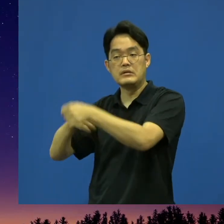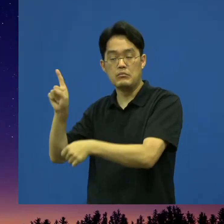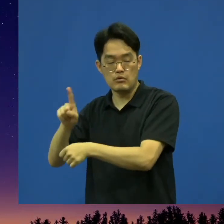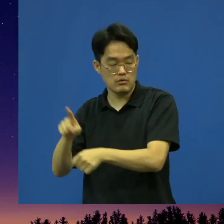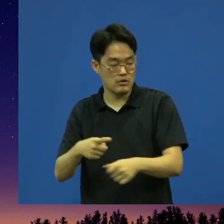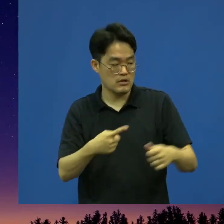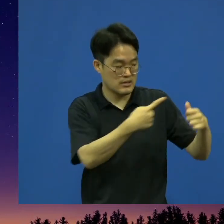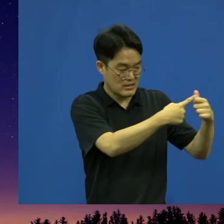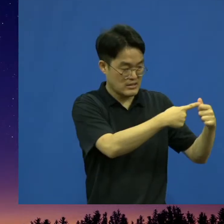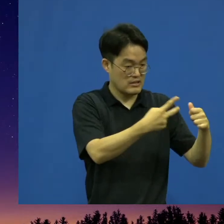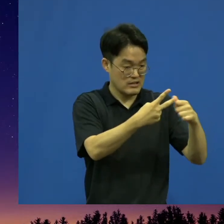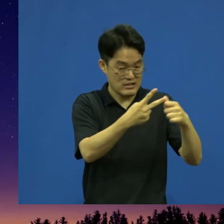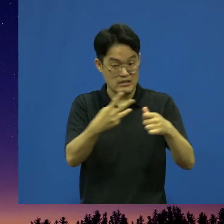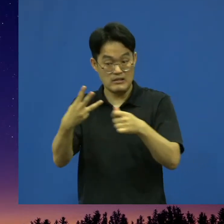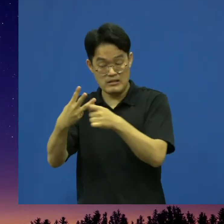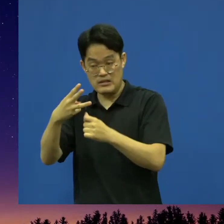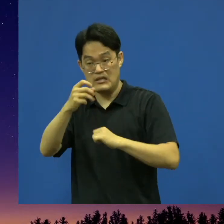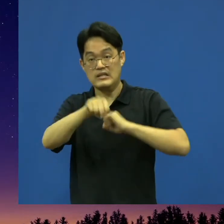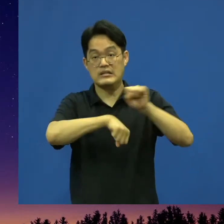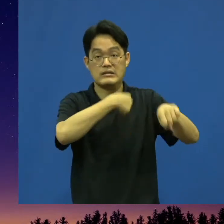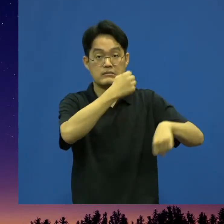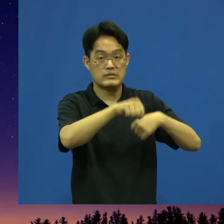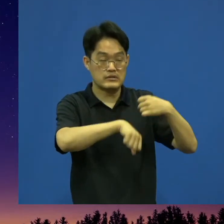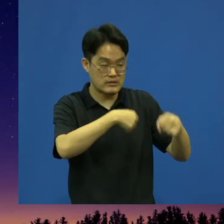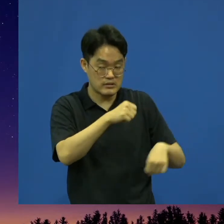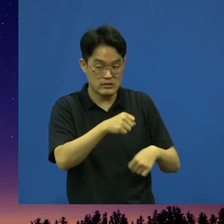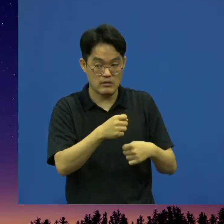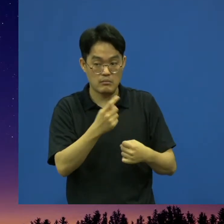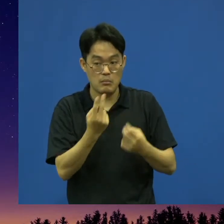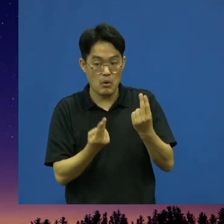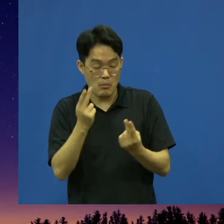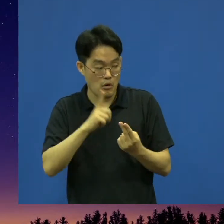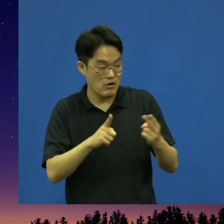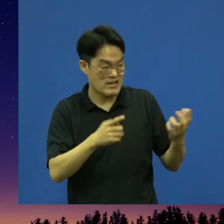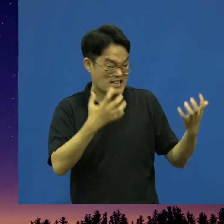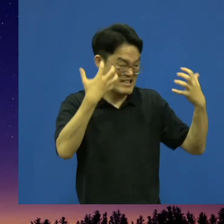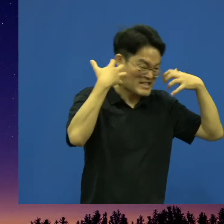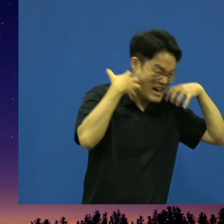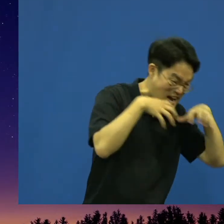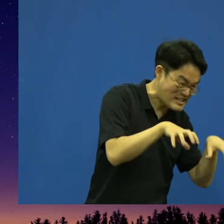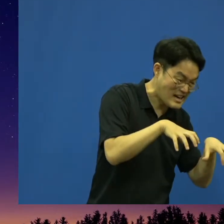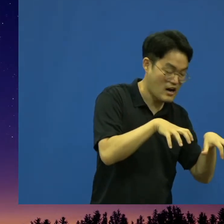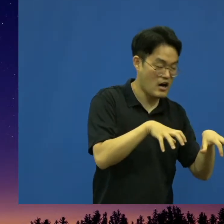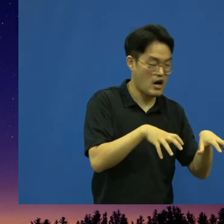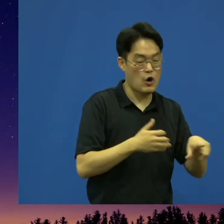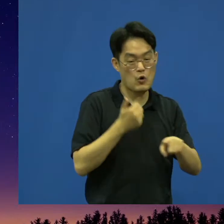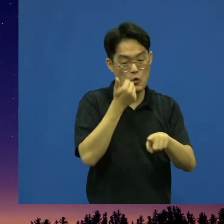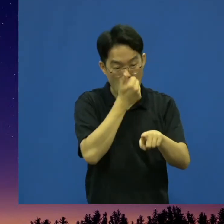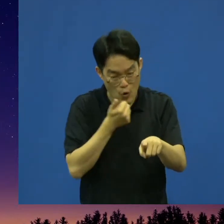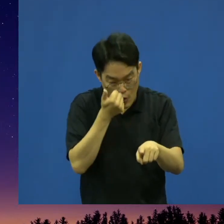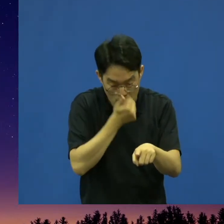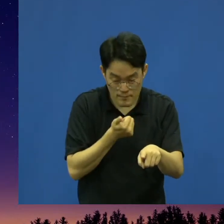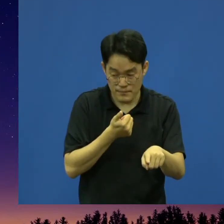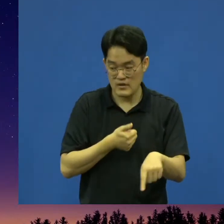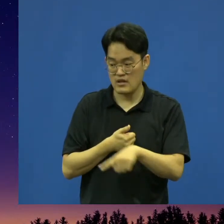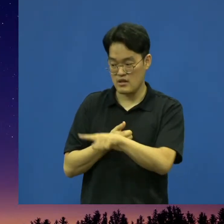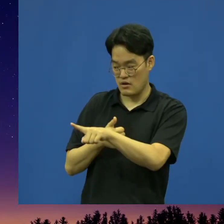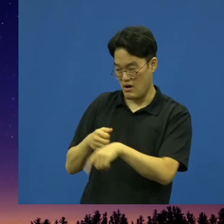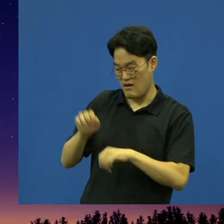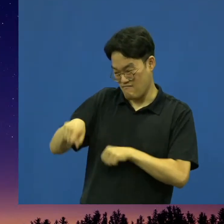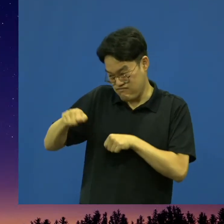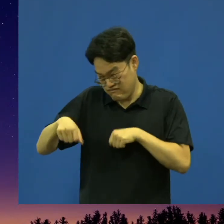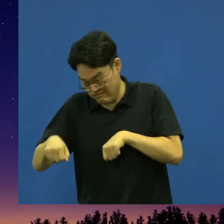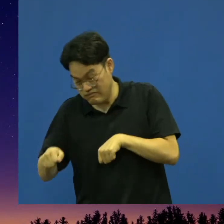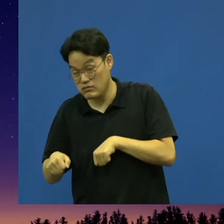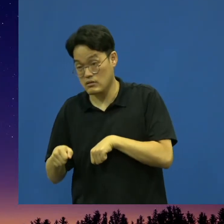비유를 못하고 있어요. 앞에는 사자에다 비교하고 곰에다 비교하고 표범에